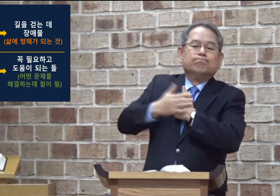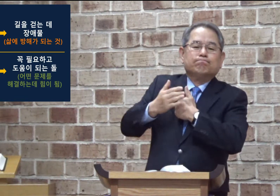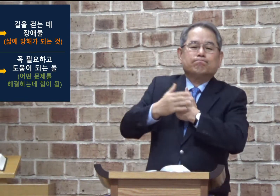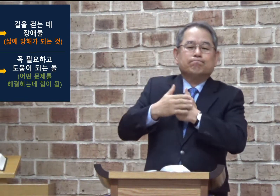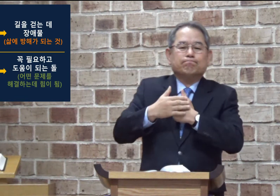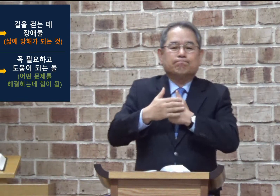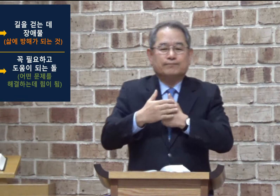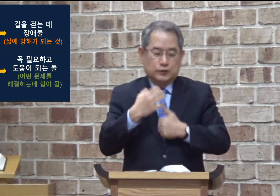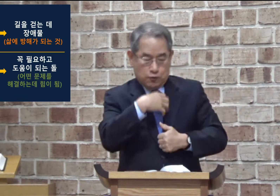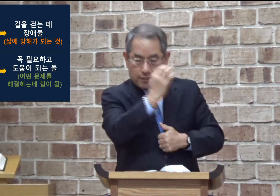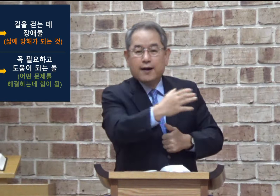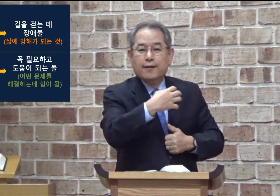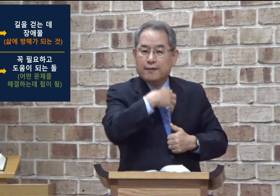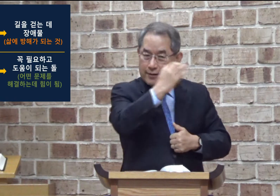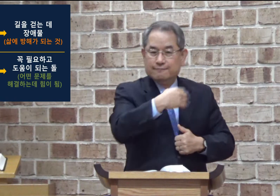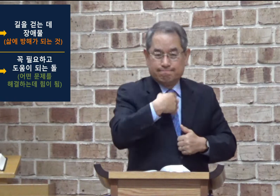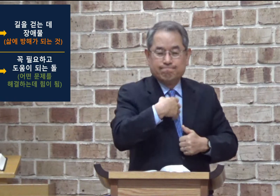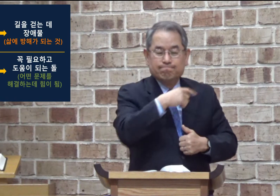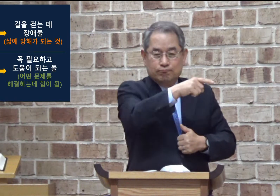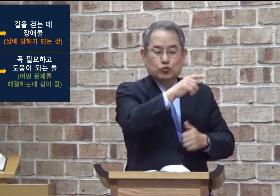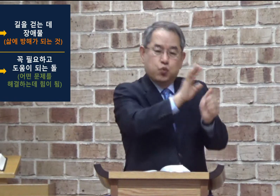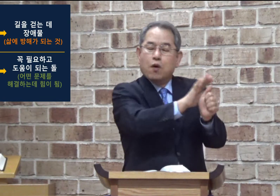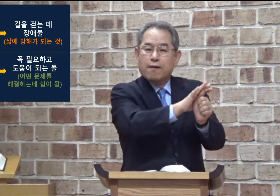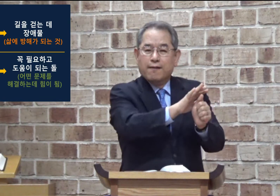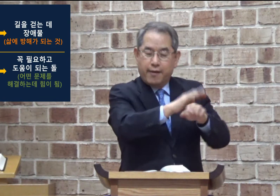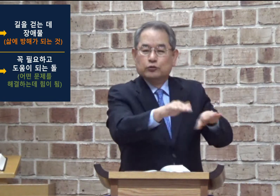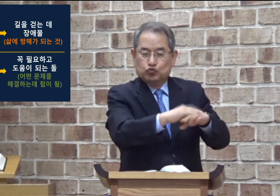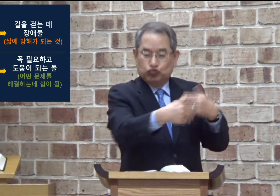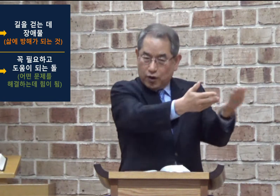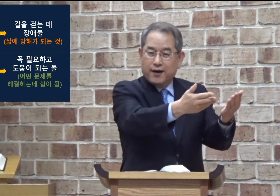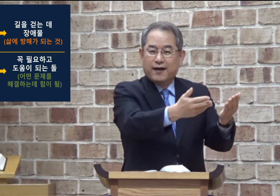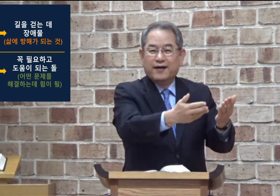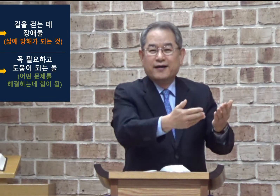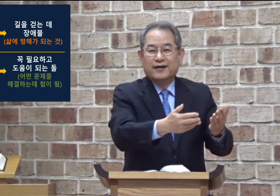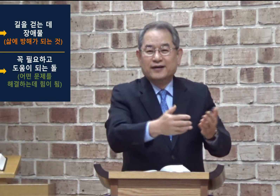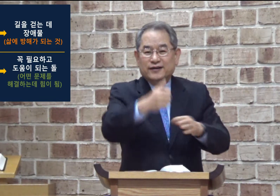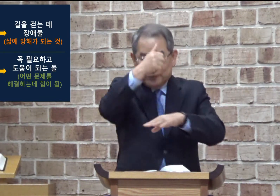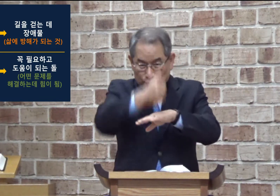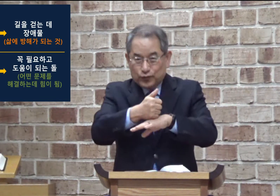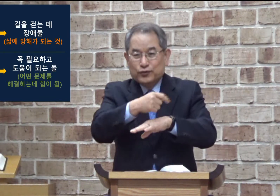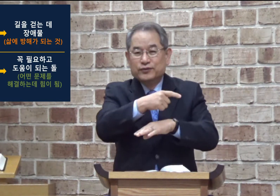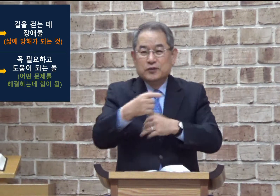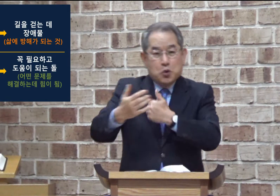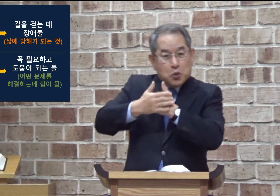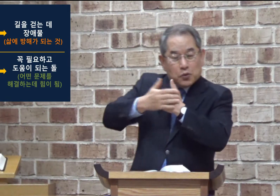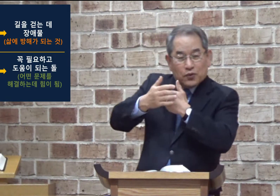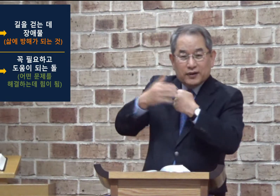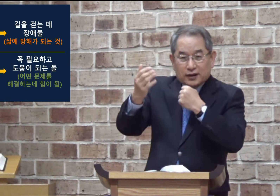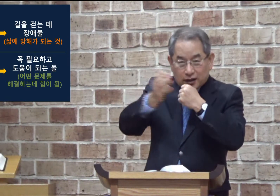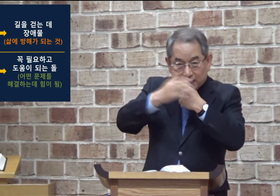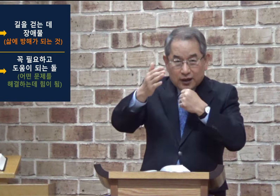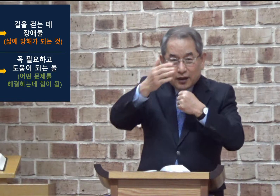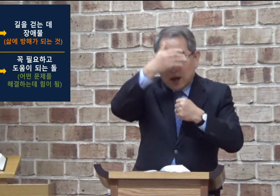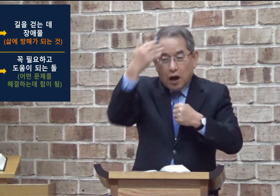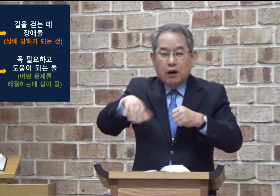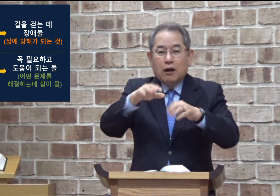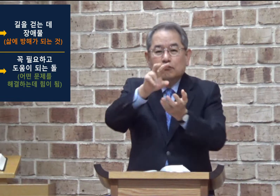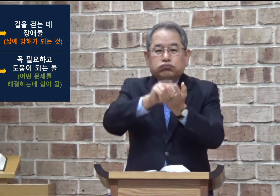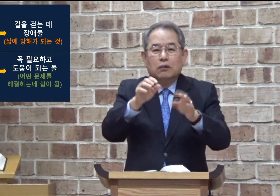그 문제가 해결되고 힘이 되는 그런 사람, 즉 꼭 필요하고 도움이 되는 돌,